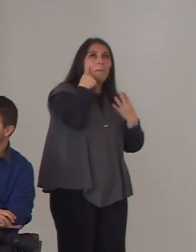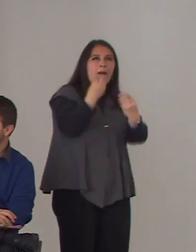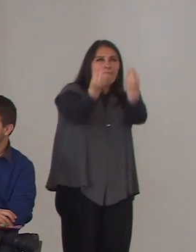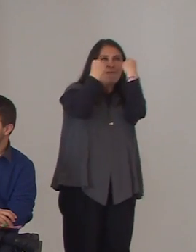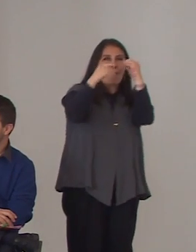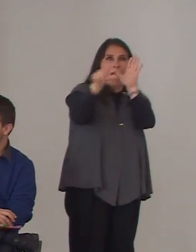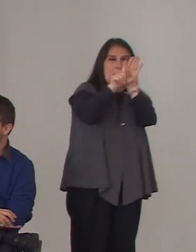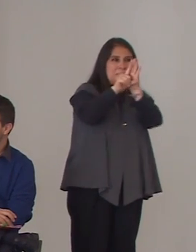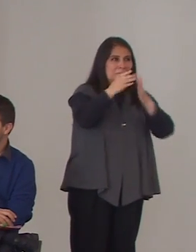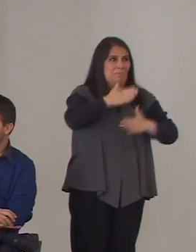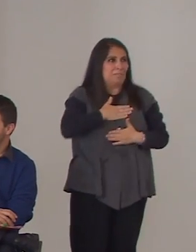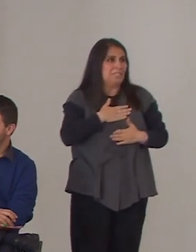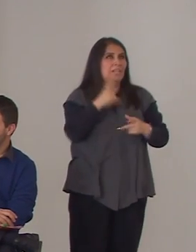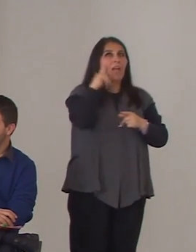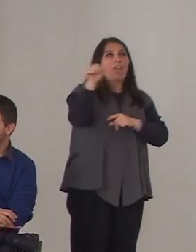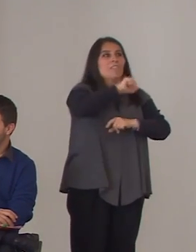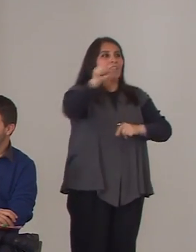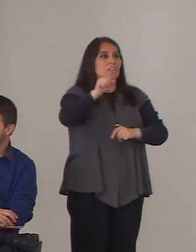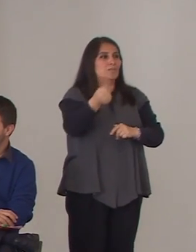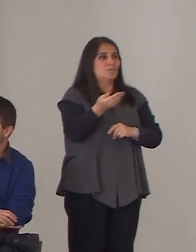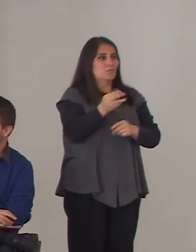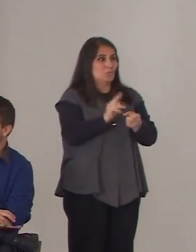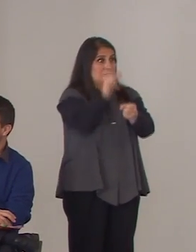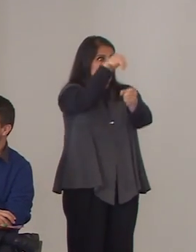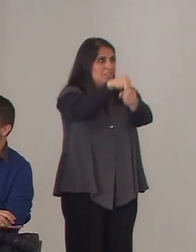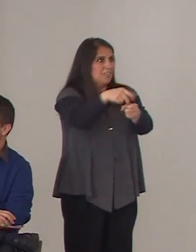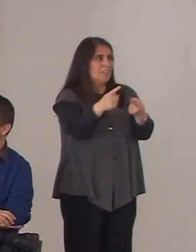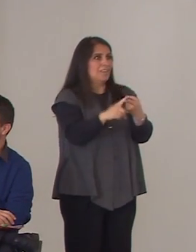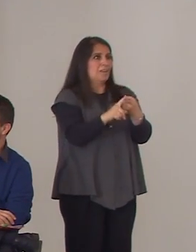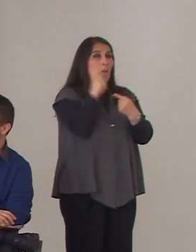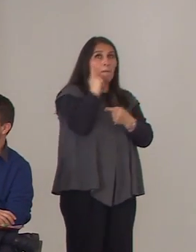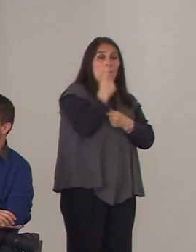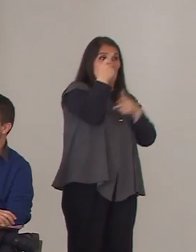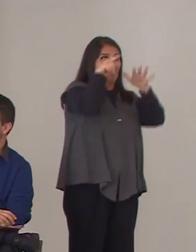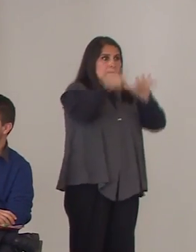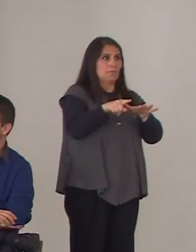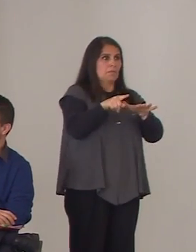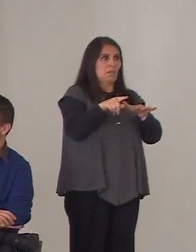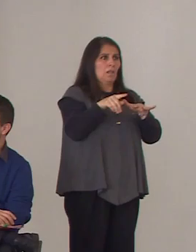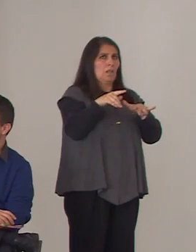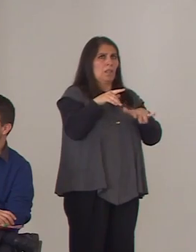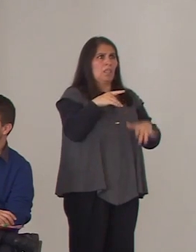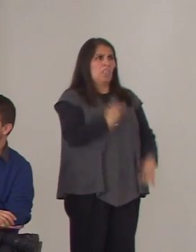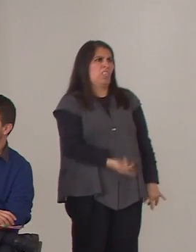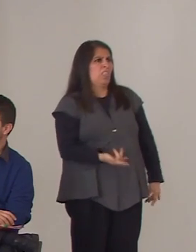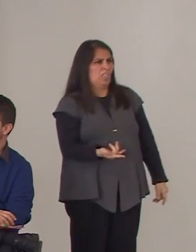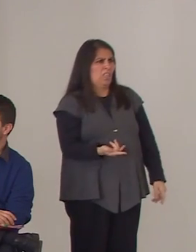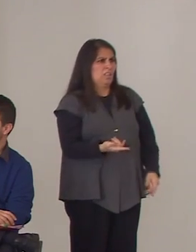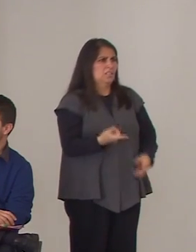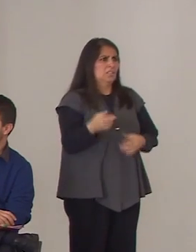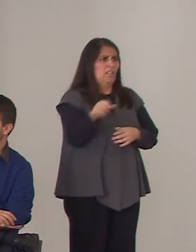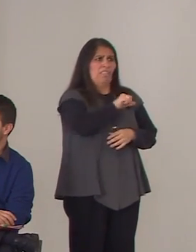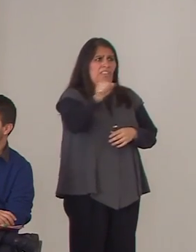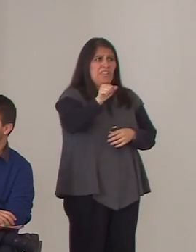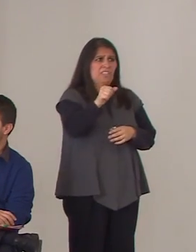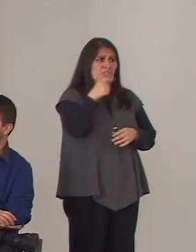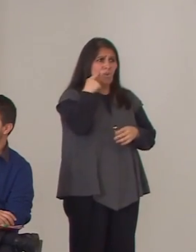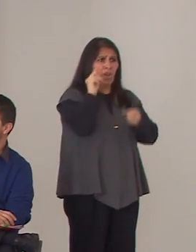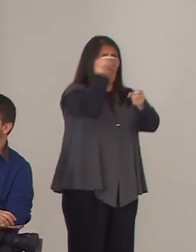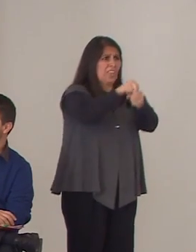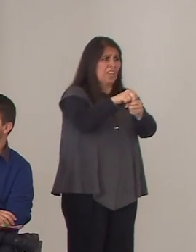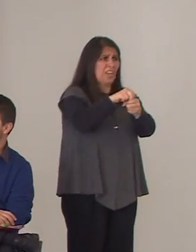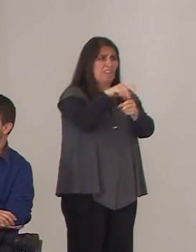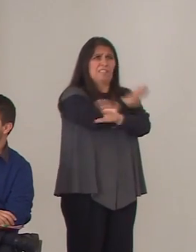mis leyes y el Derecho indígena, y el primer semestre ya uno se decía Derecho romano, Derecho civil,